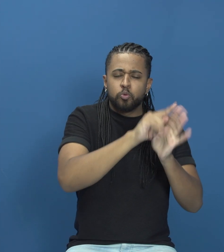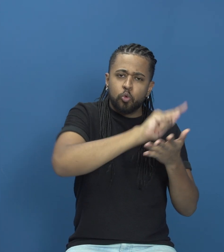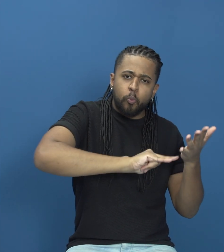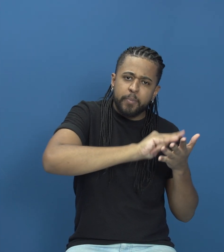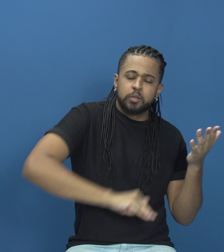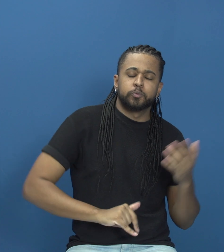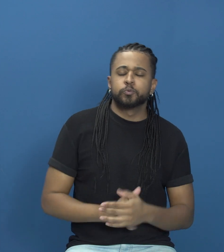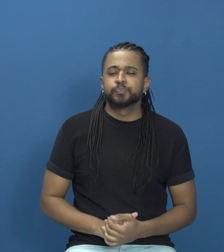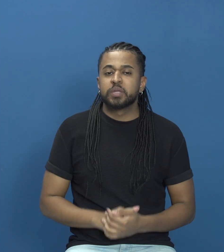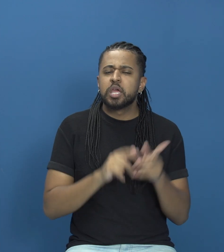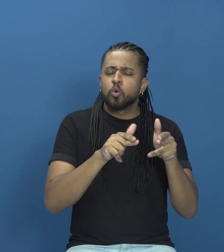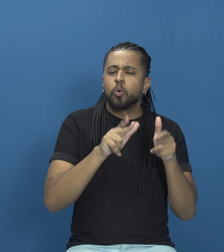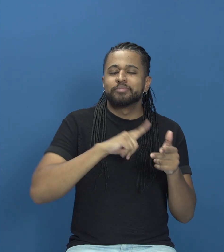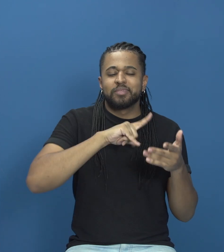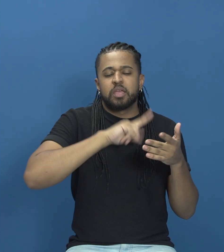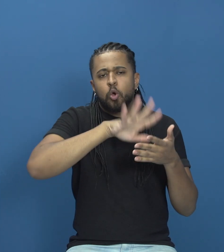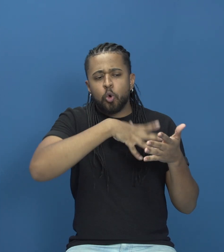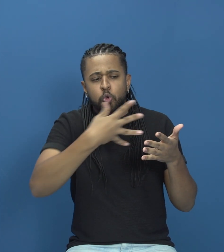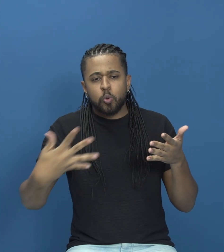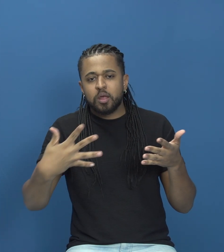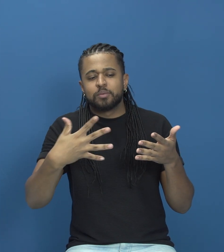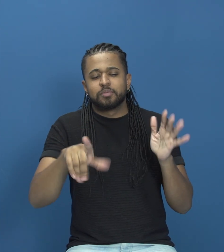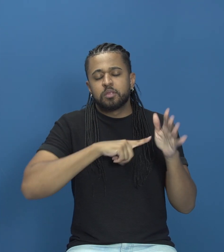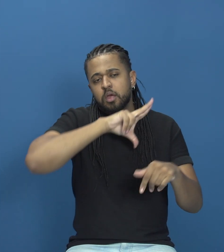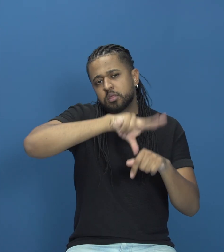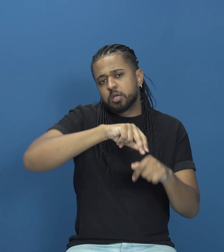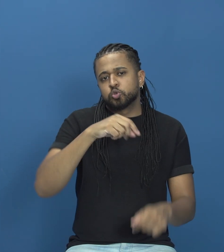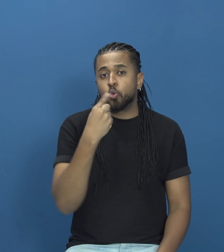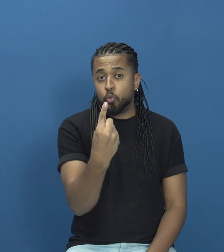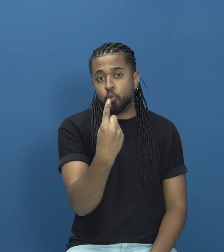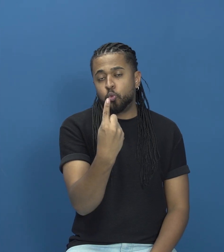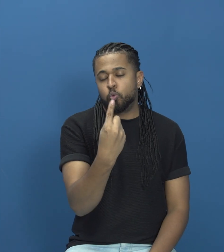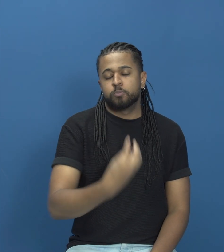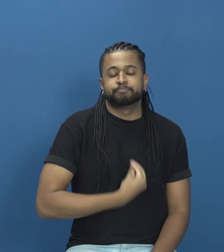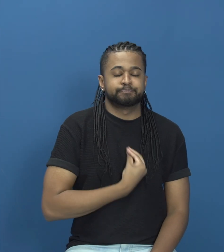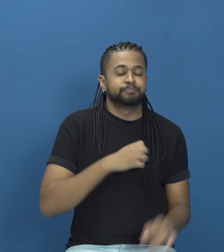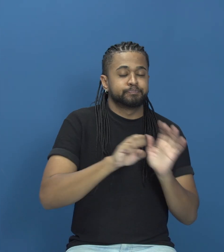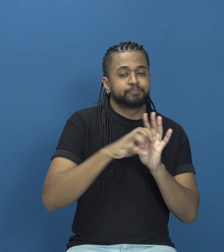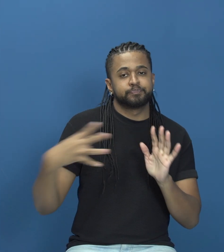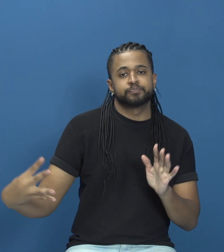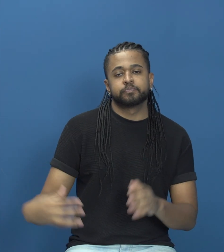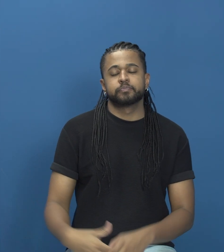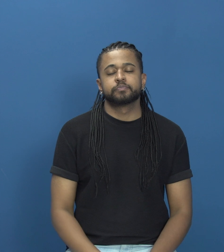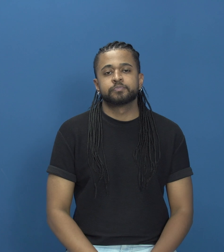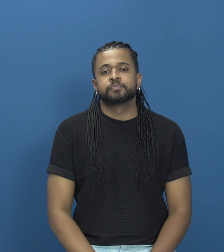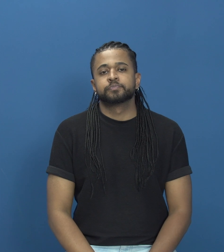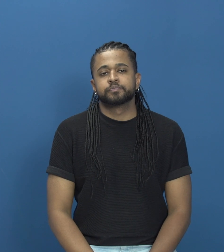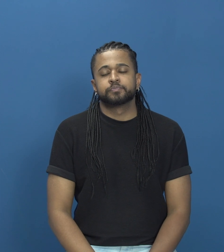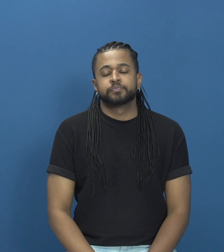documentos, conforme cronograma elencado no anexo 1 do presente edital.